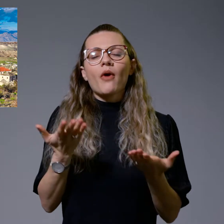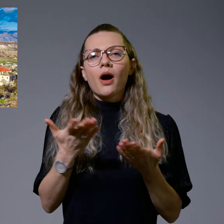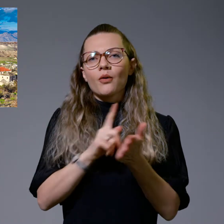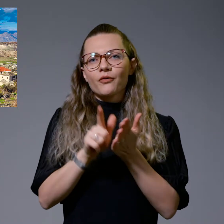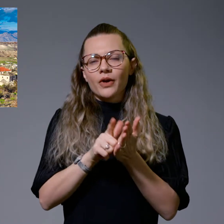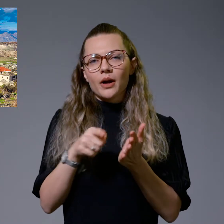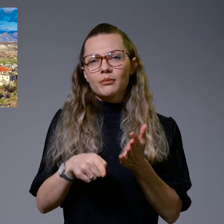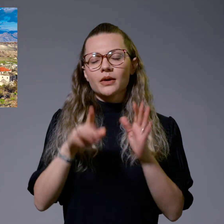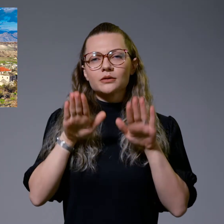да застанало тука.